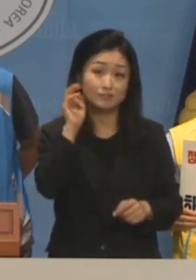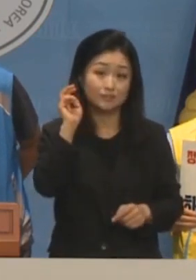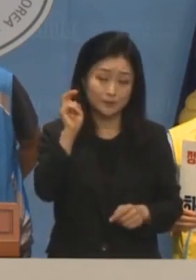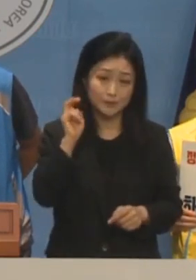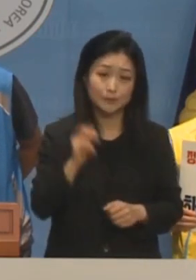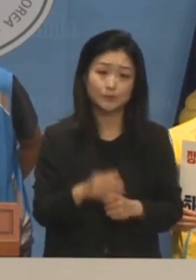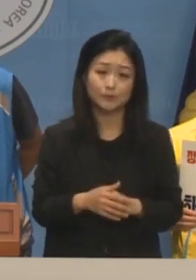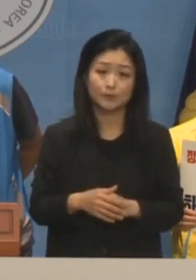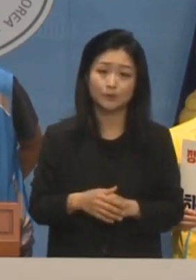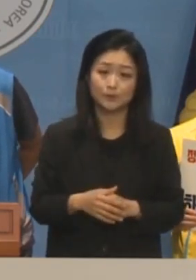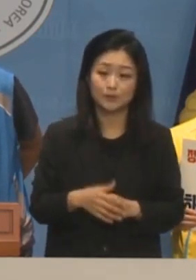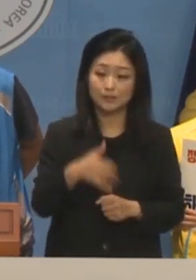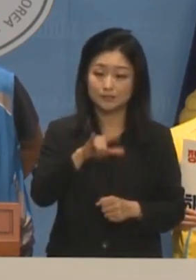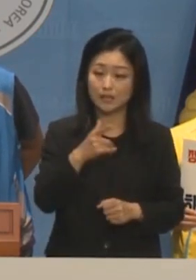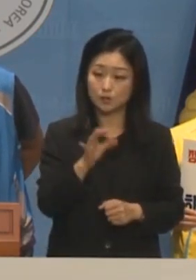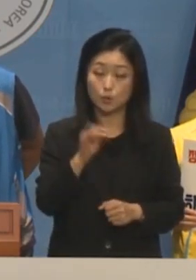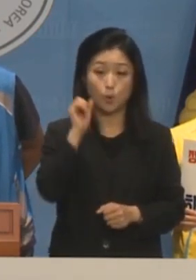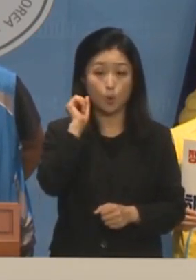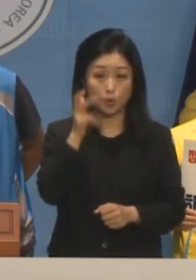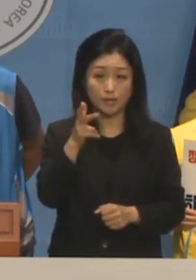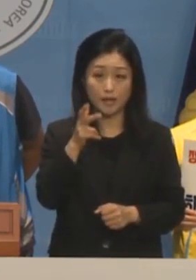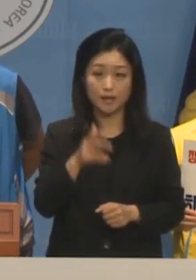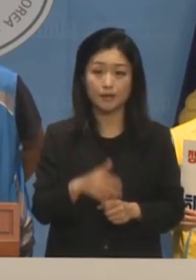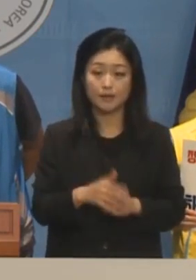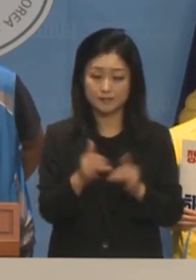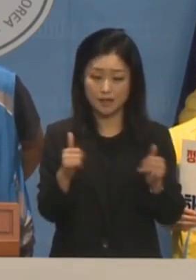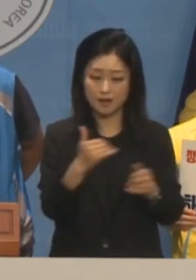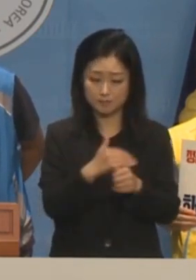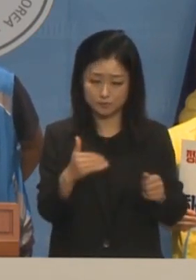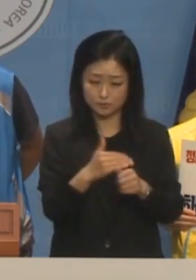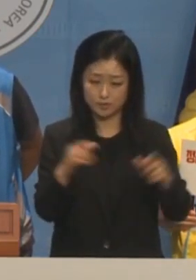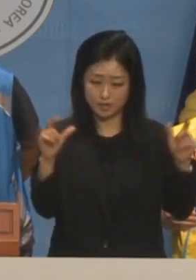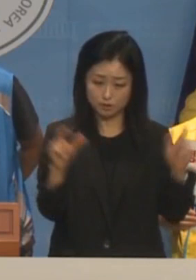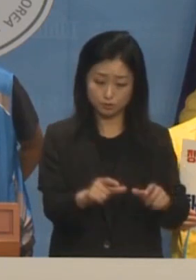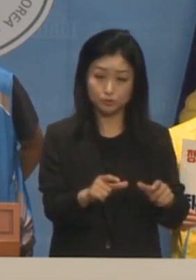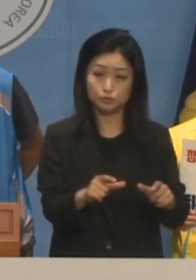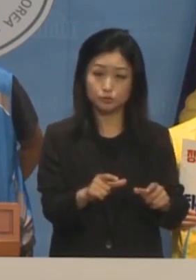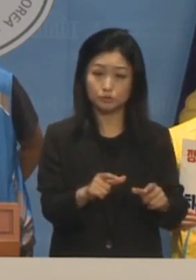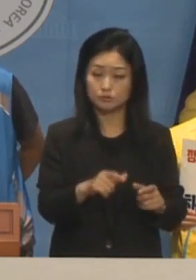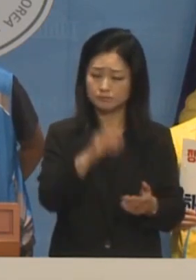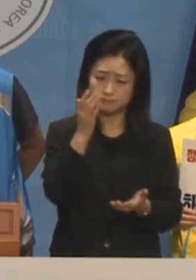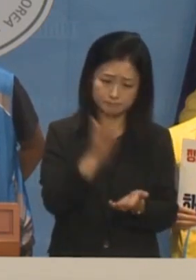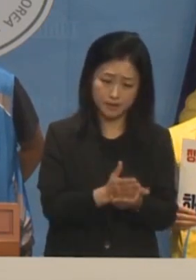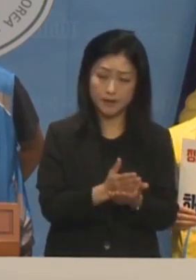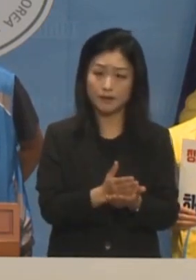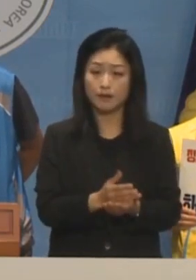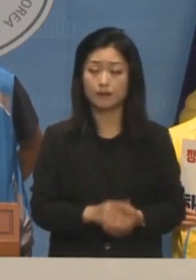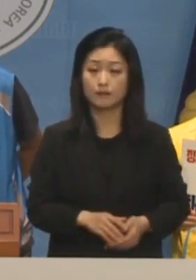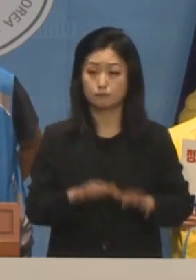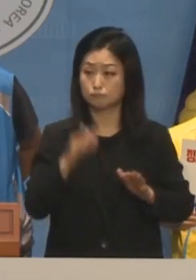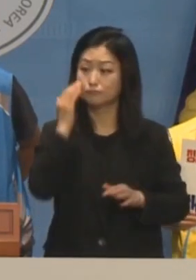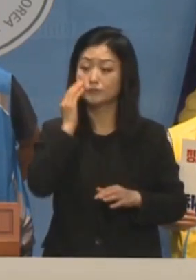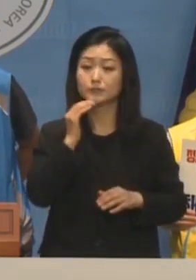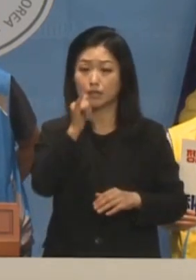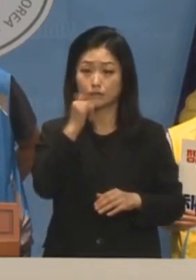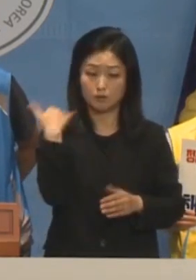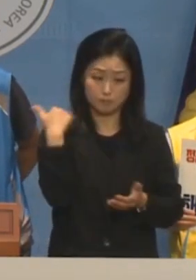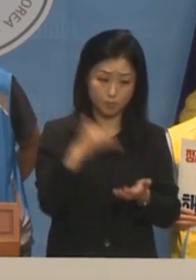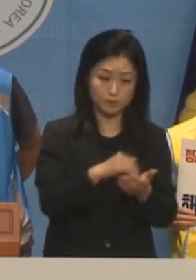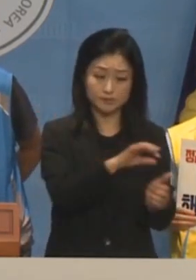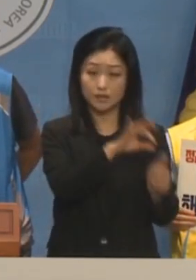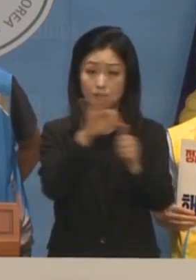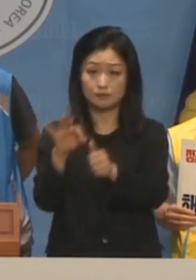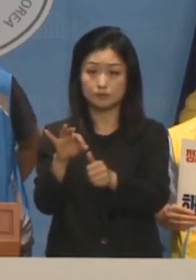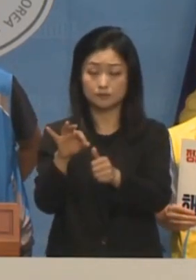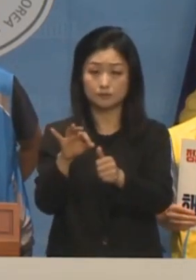세종호텔이 이제 정리하고 이어갈 이유가 없는 지금 상황에서 복직을 시키지 않는